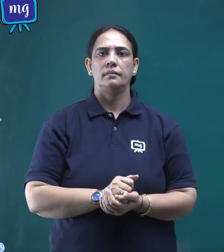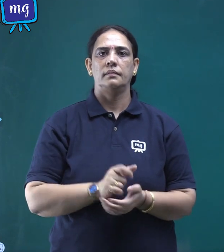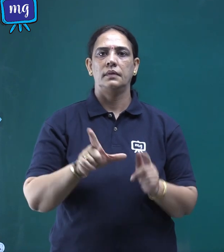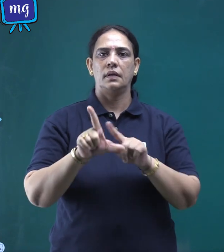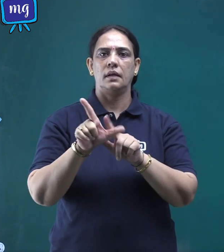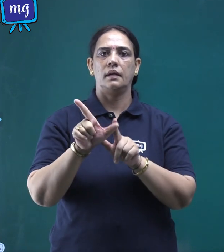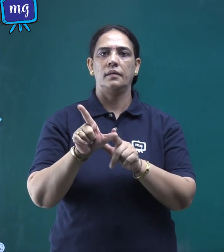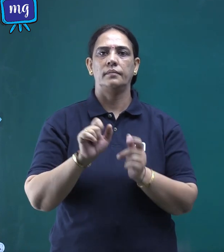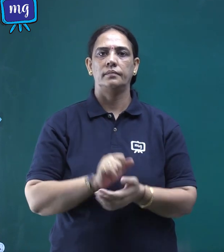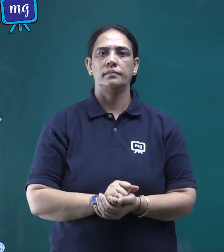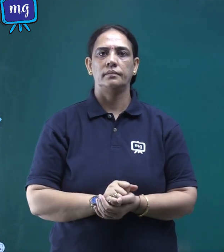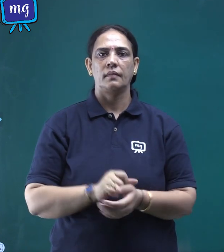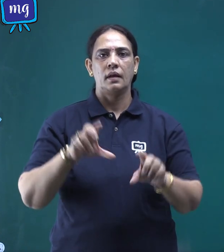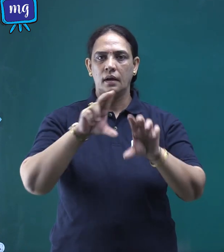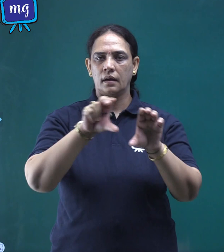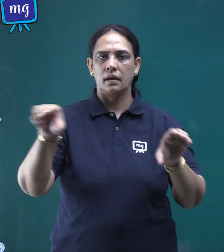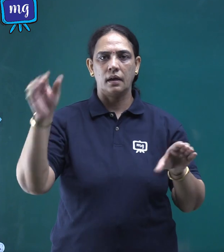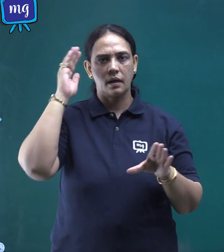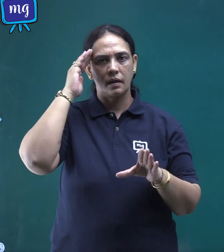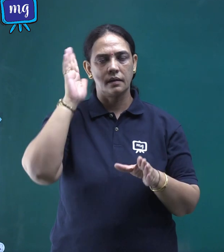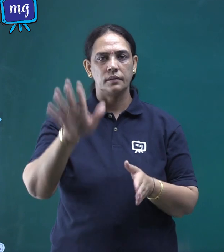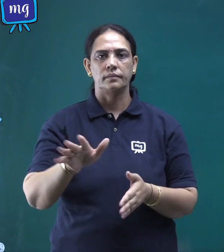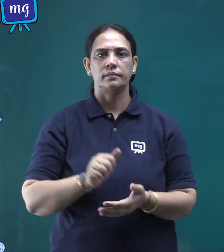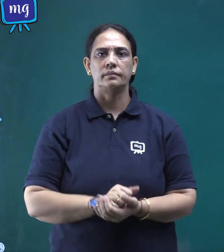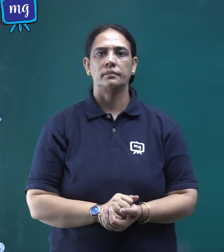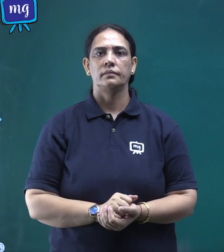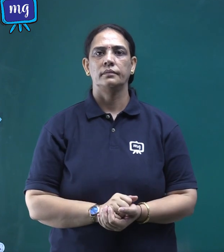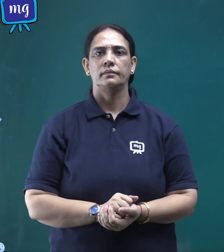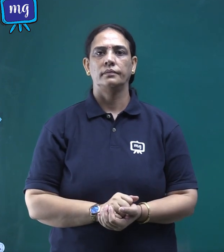156 डिग्री। समझ आ गया?